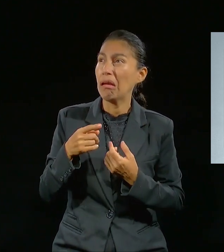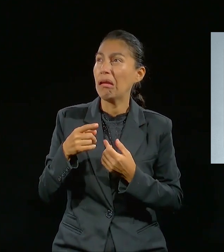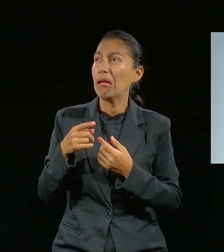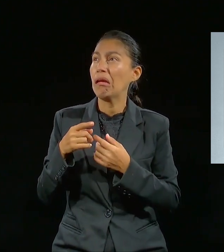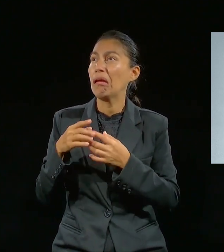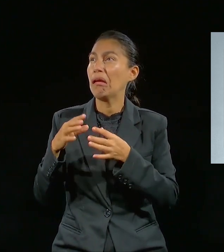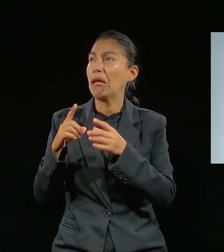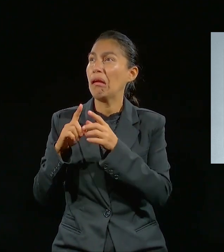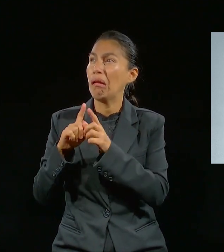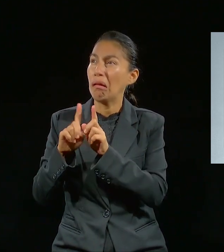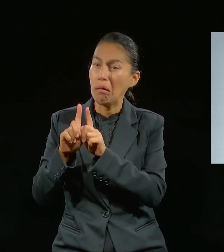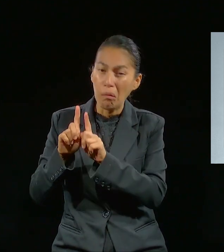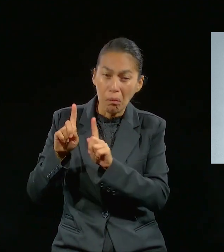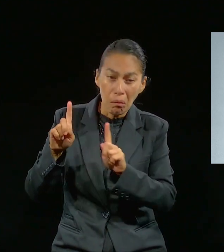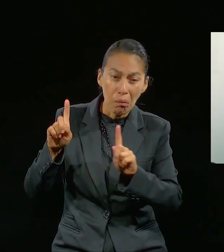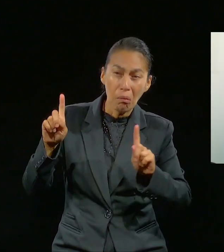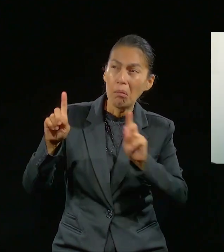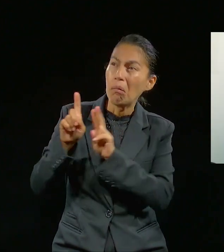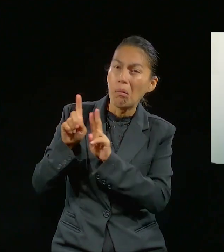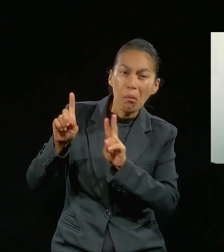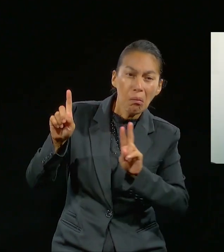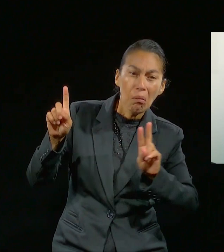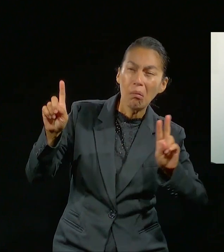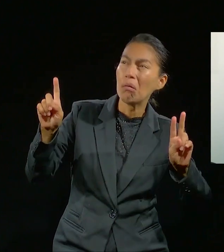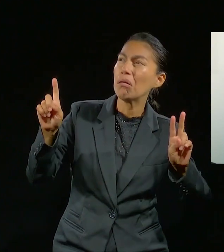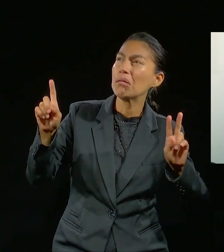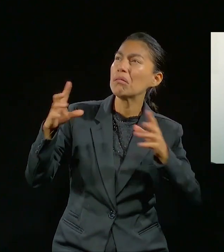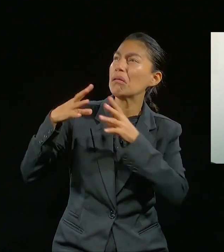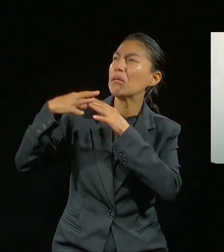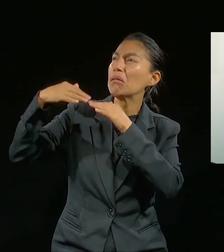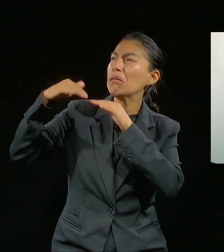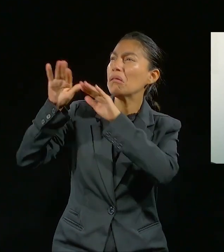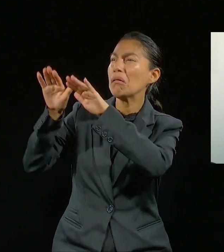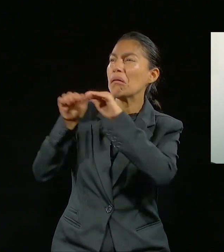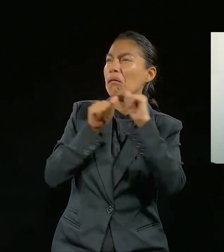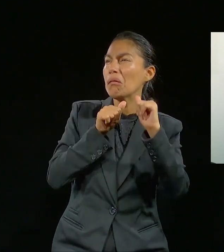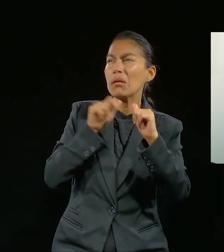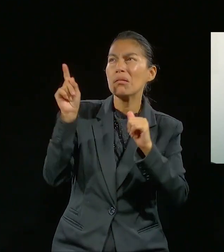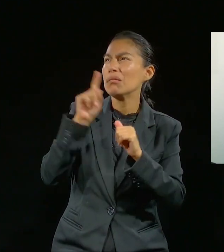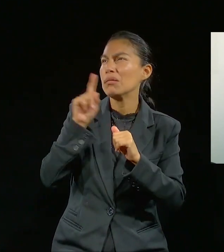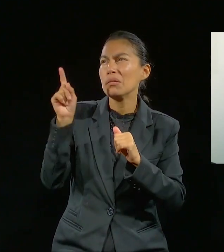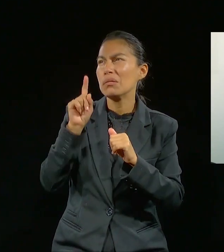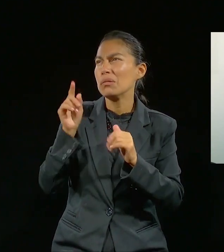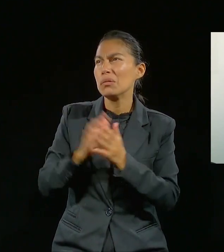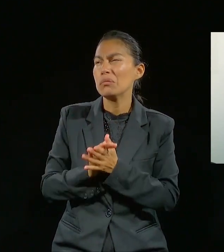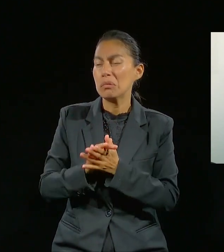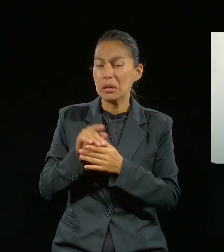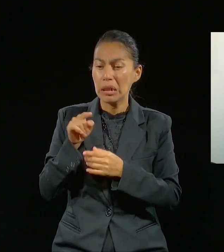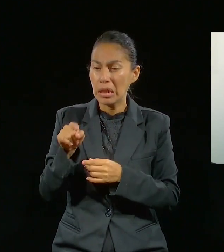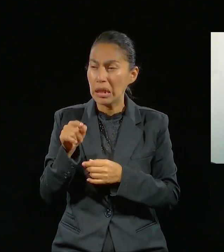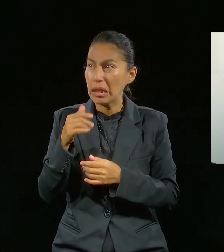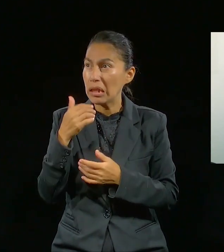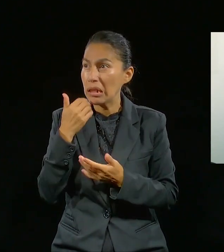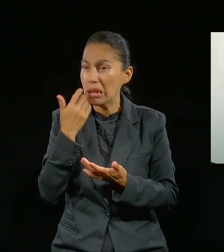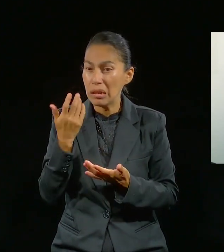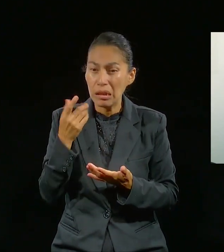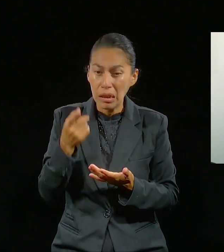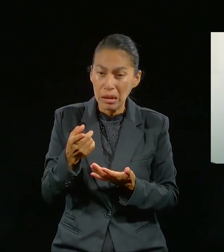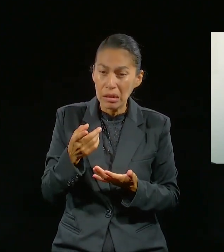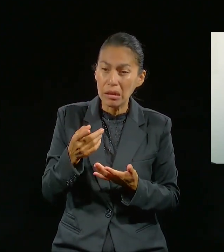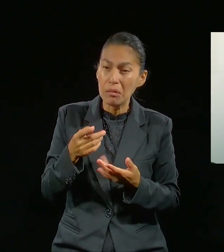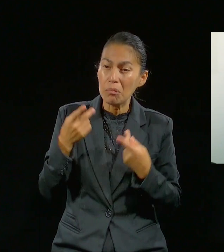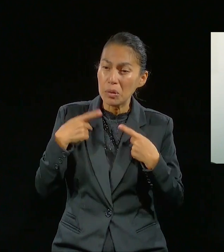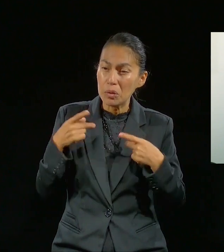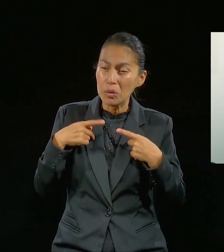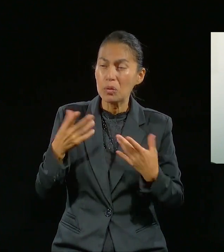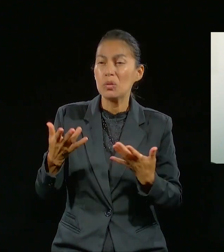que lo saque, que tenga que irse por cualquier situación de tu obra, porque él está en el surco